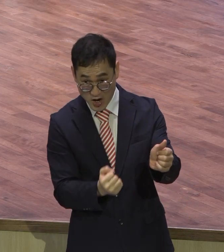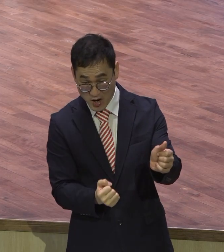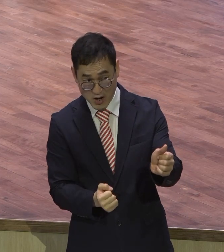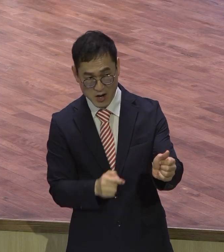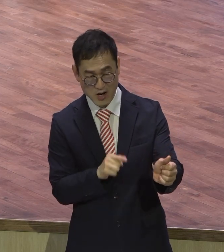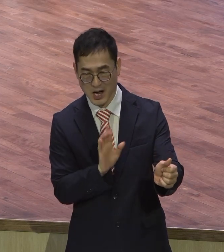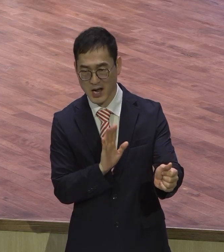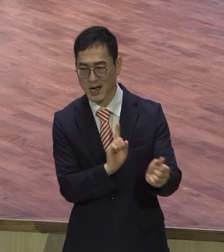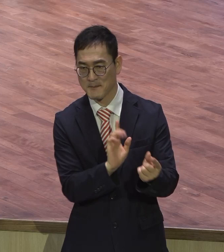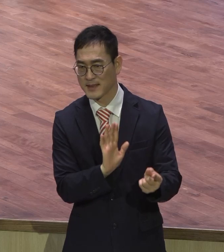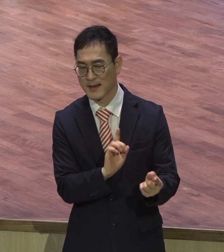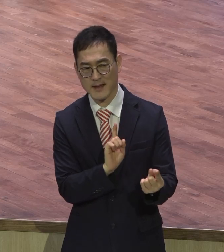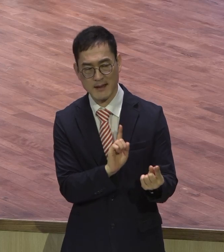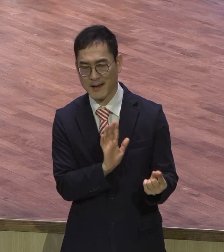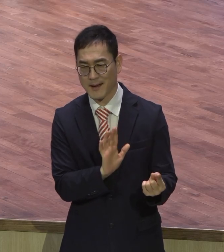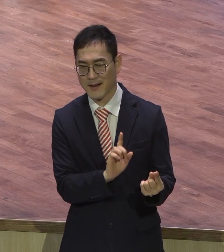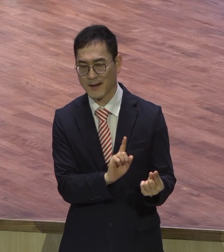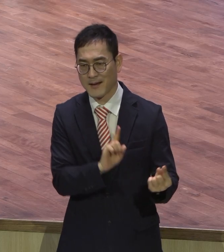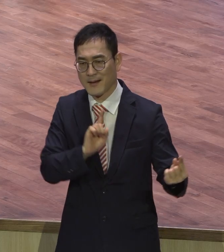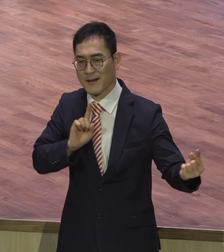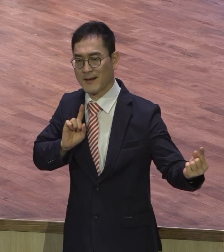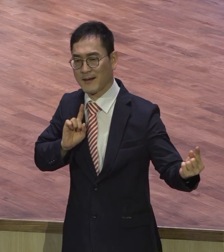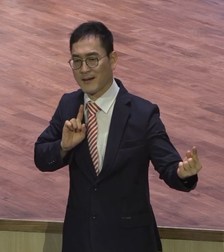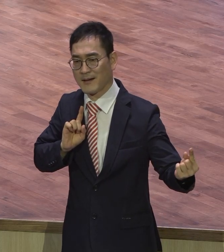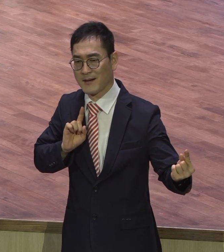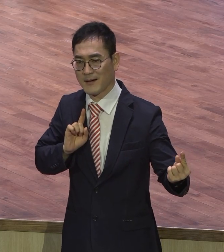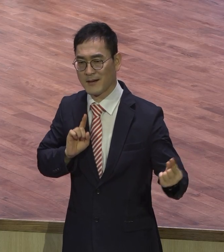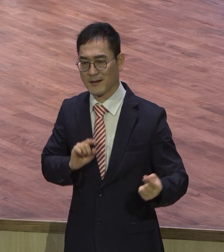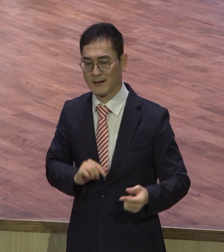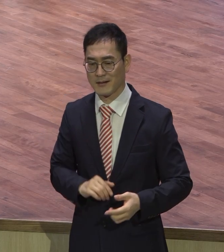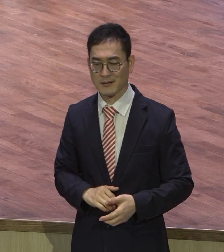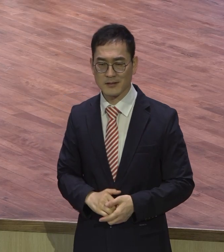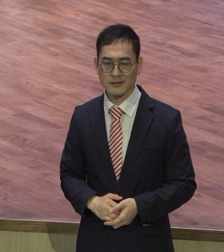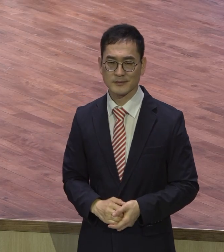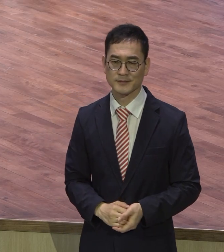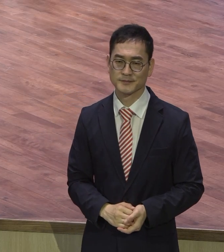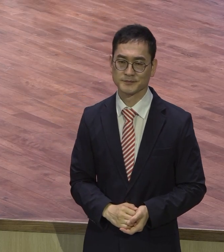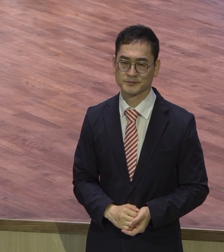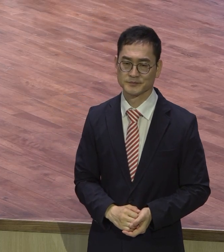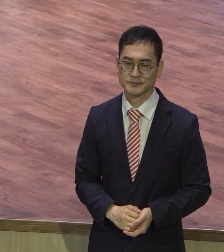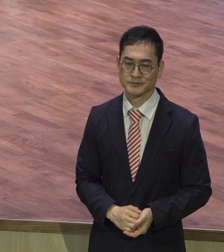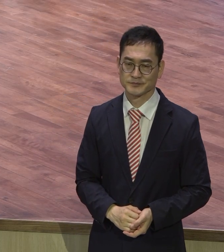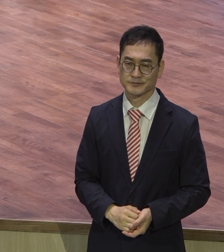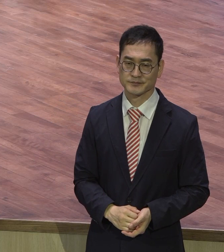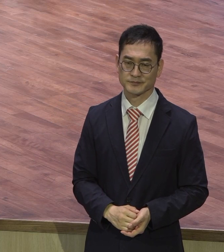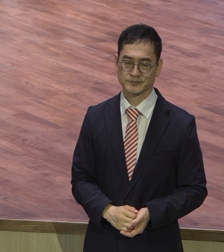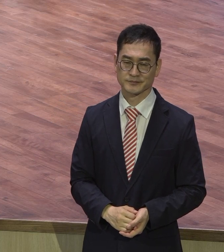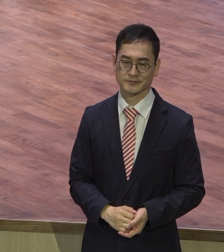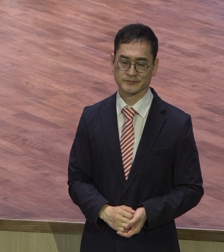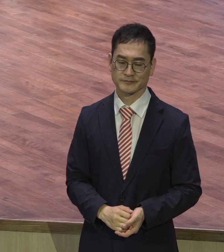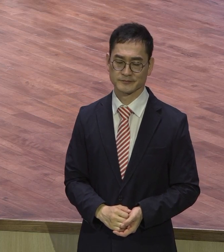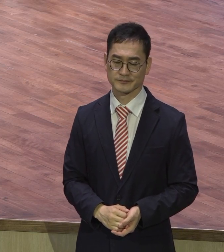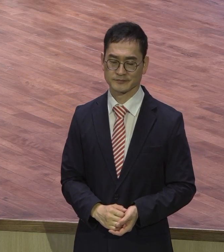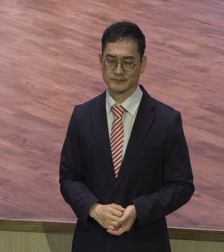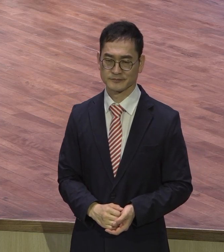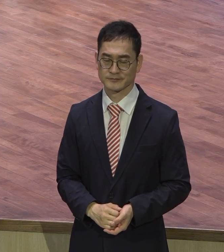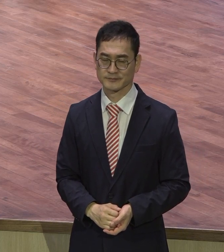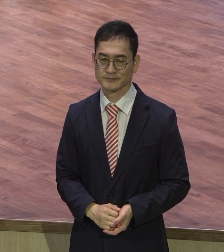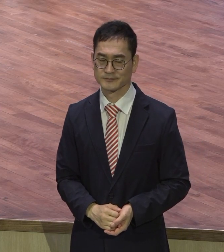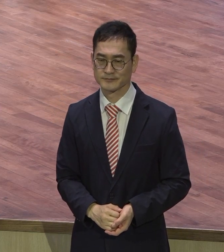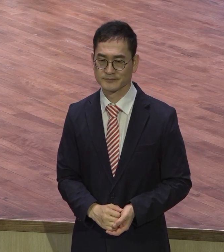전혀 정접 안 했지 전혀 저들을 불쌍히는 게 없었어요. 그냥